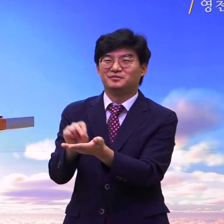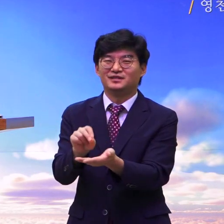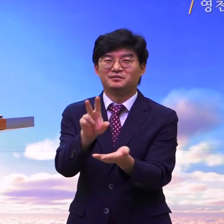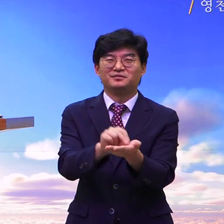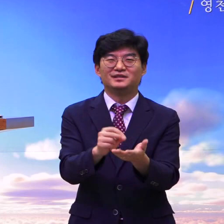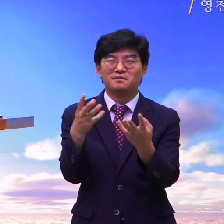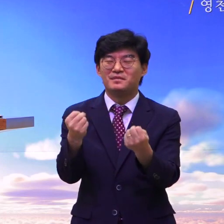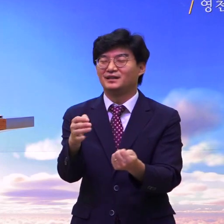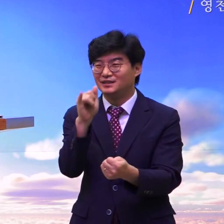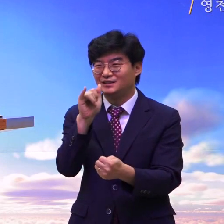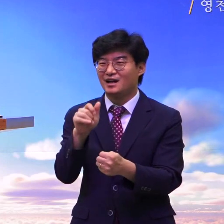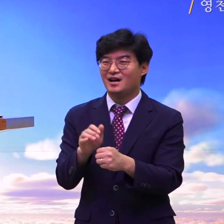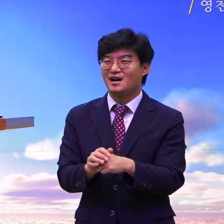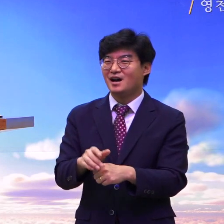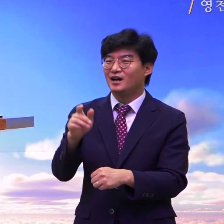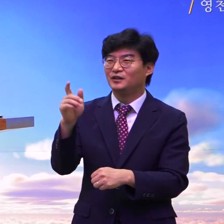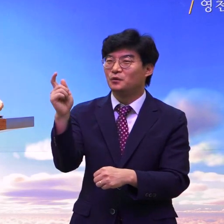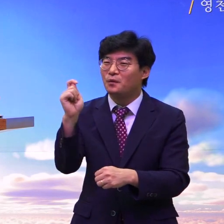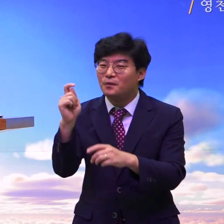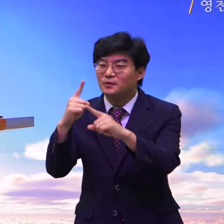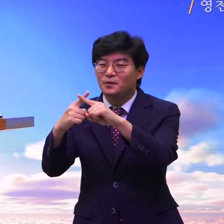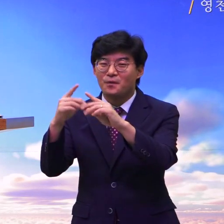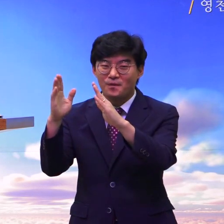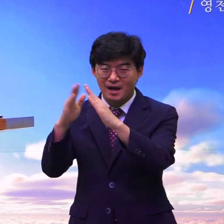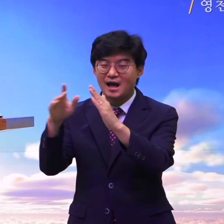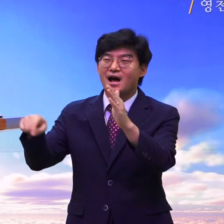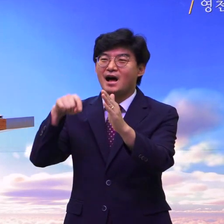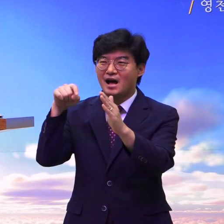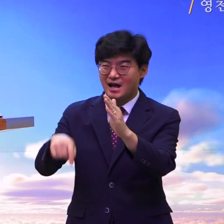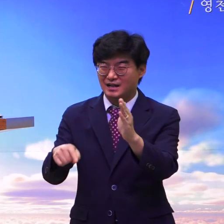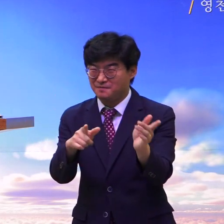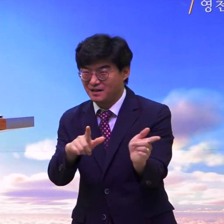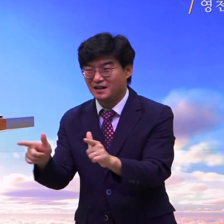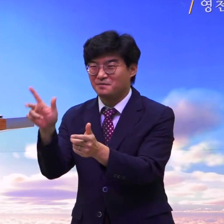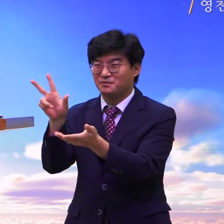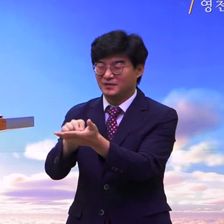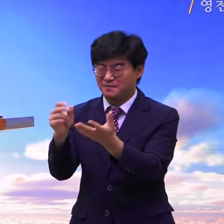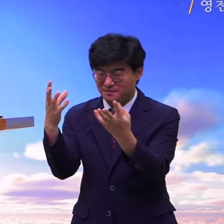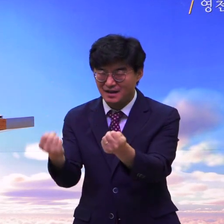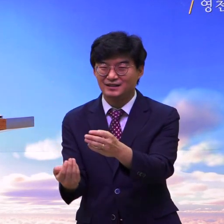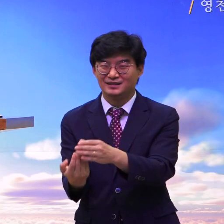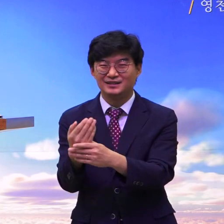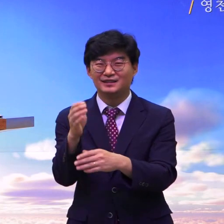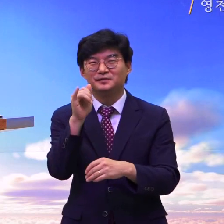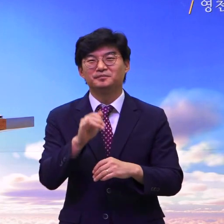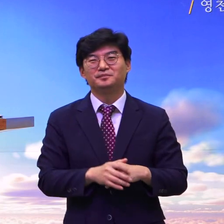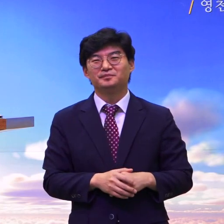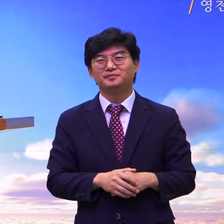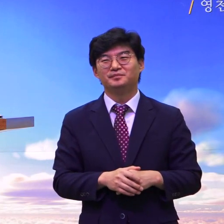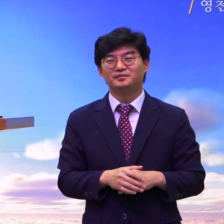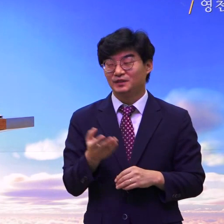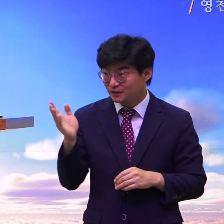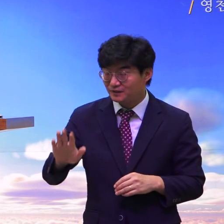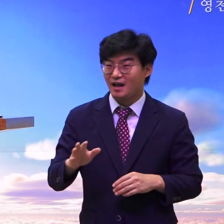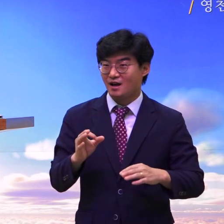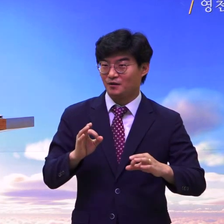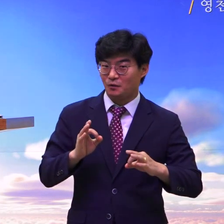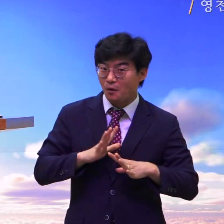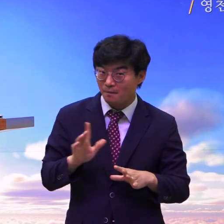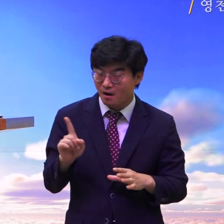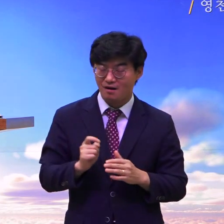한마디로 말하면 교회가 총체적인 위기를 겪고 있었던 것입니다. 그런데 놀라운 것은